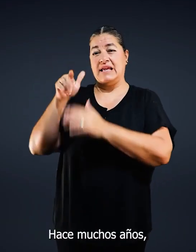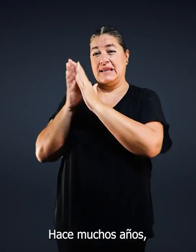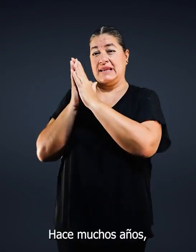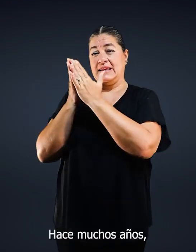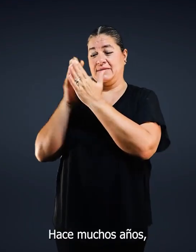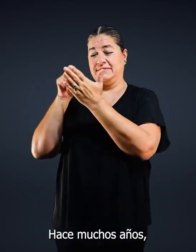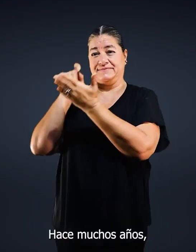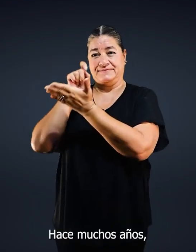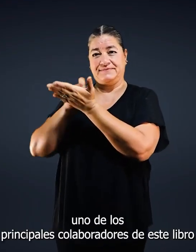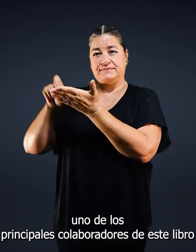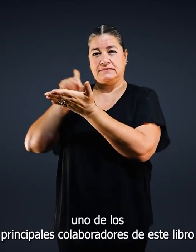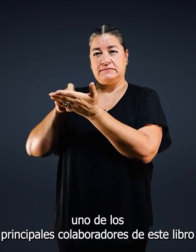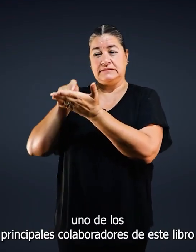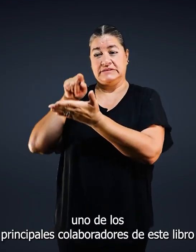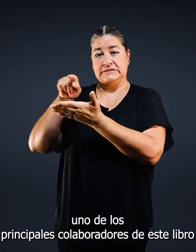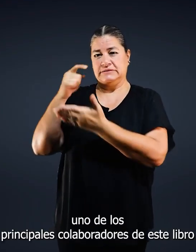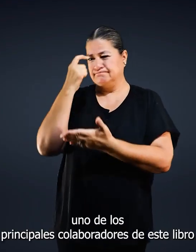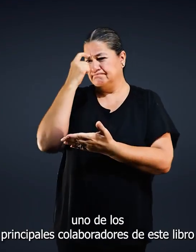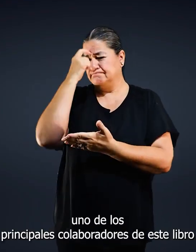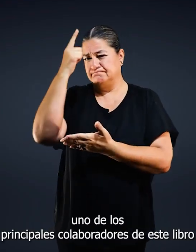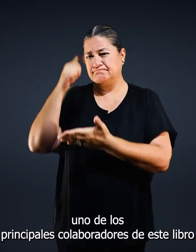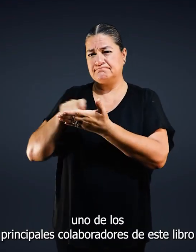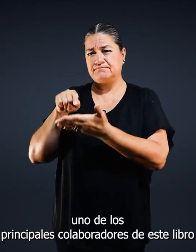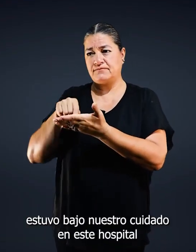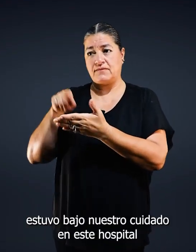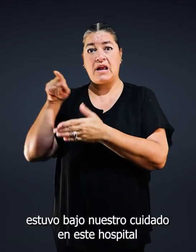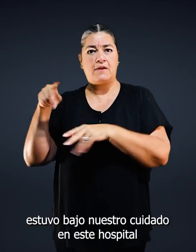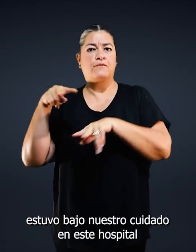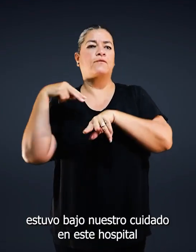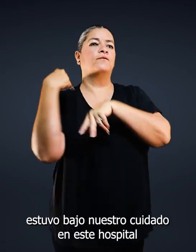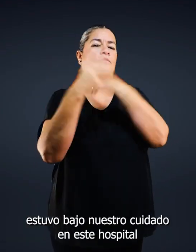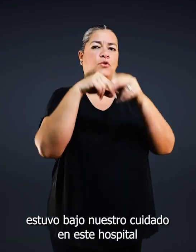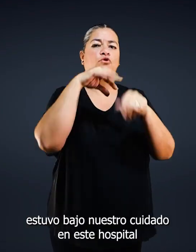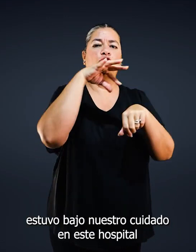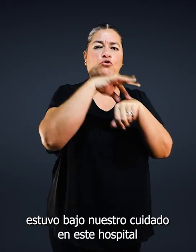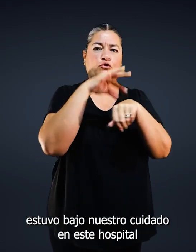Hace muchos años, uno de los principales colaboradores de este libro estuvo bajo nuestro cuidado en este hospital,